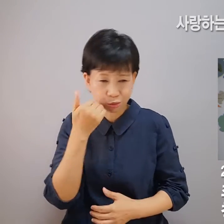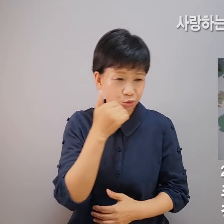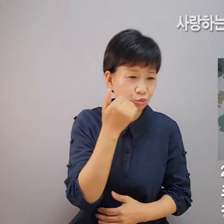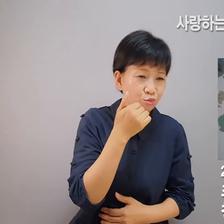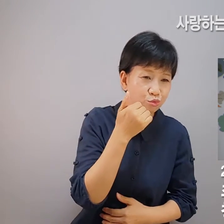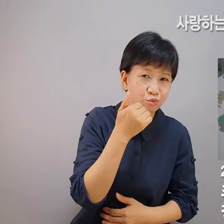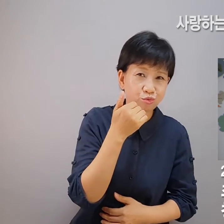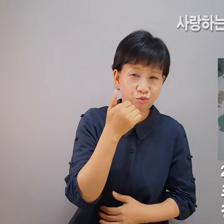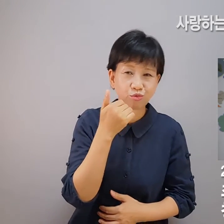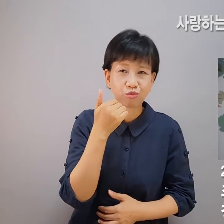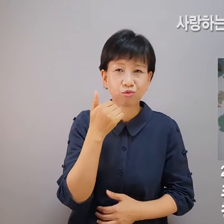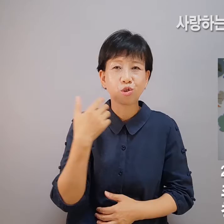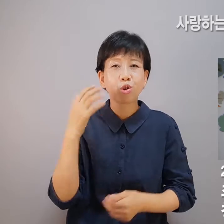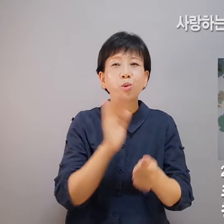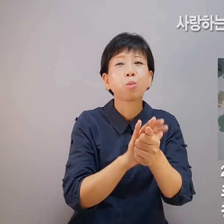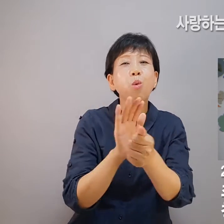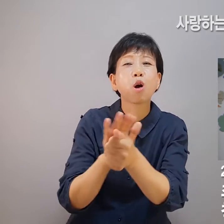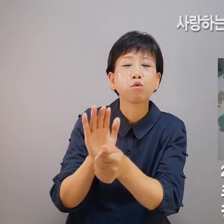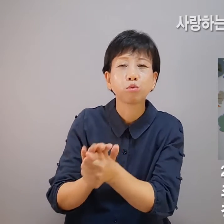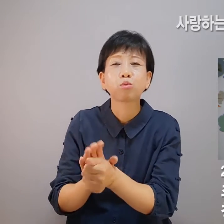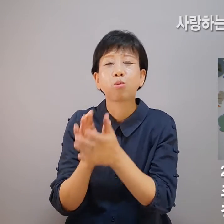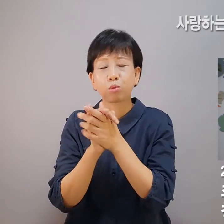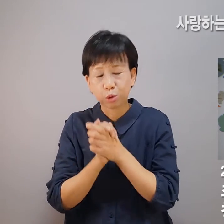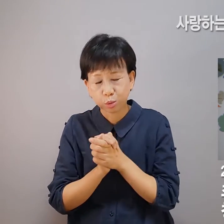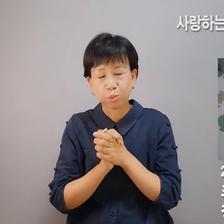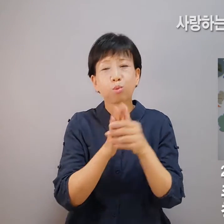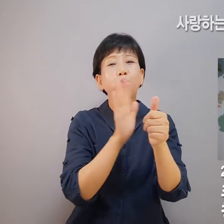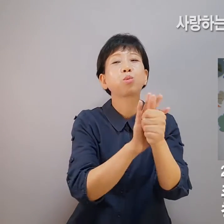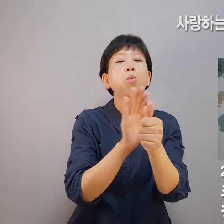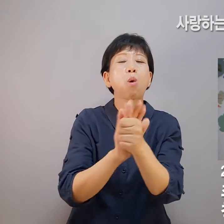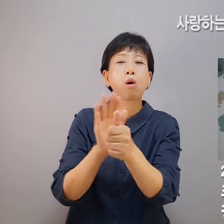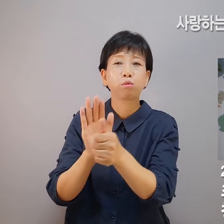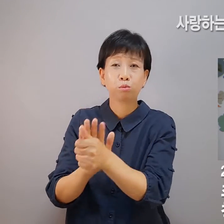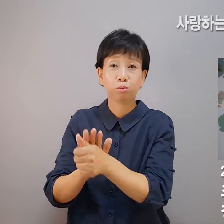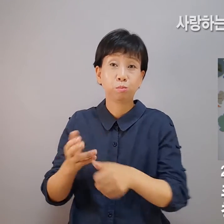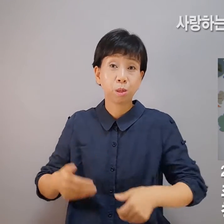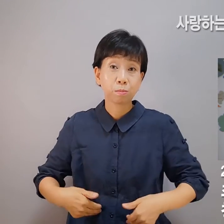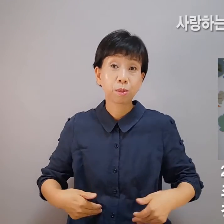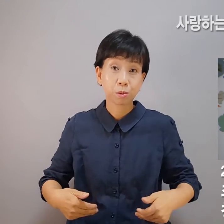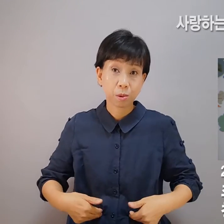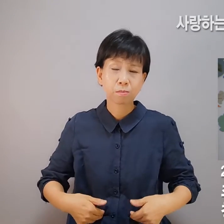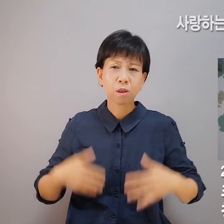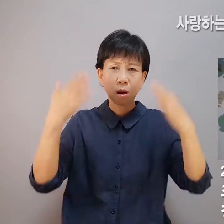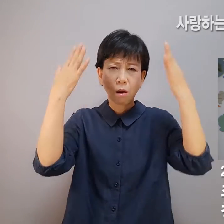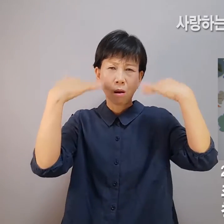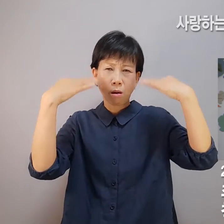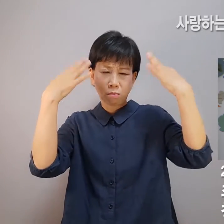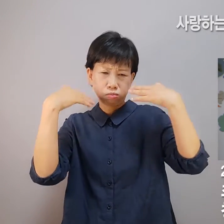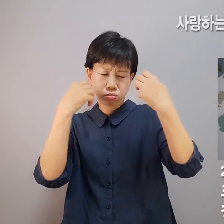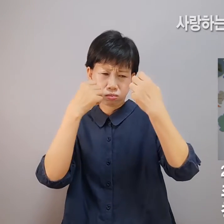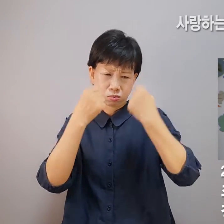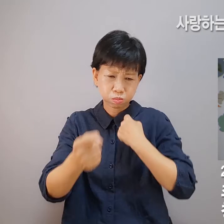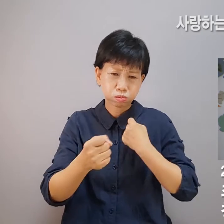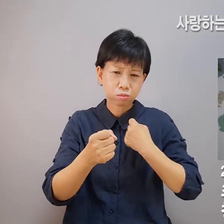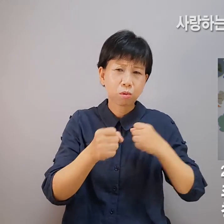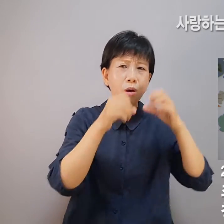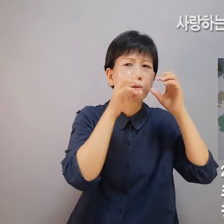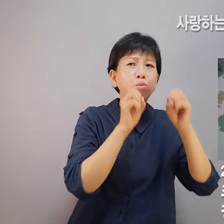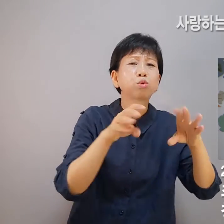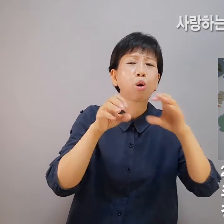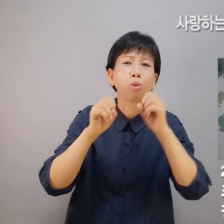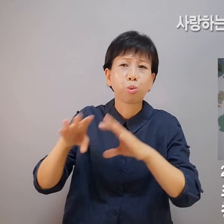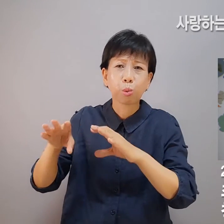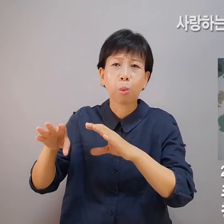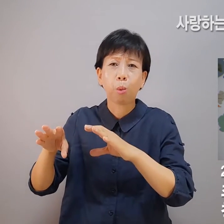기도회에 나와서 같이 기도한다거나, 이 무더위에 지금 전도했거든요. 물론 이제 몇 주간 방학을 좀 하려고